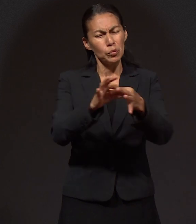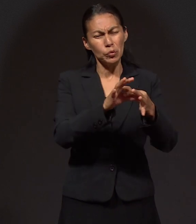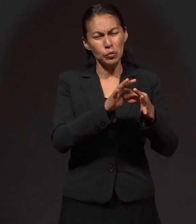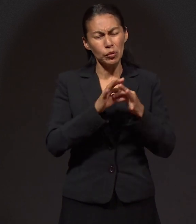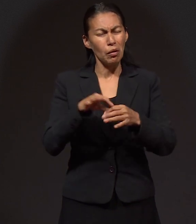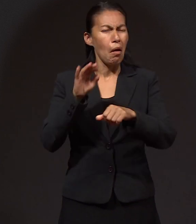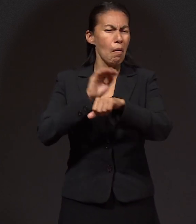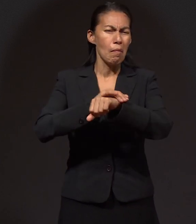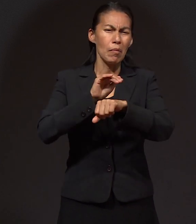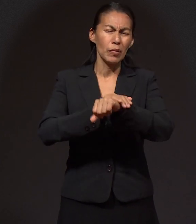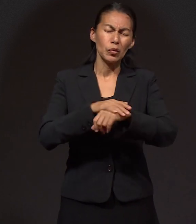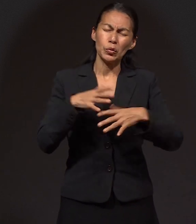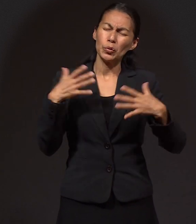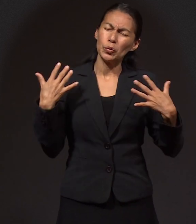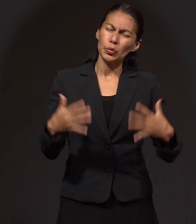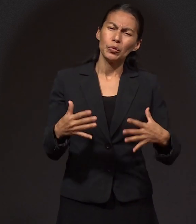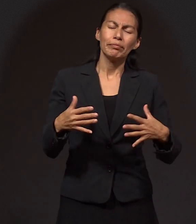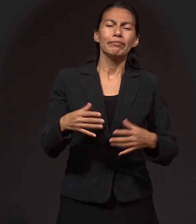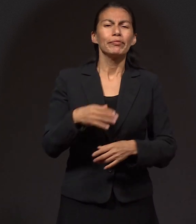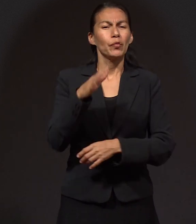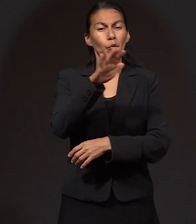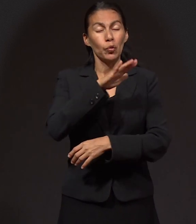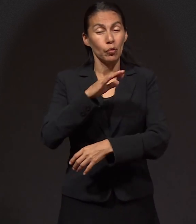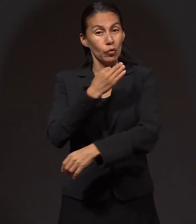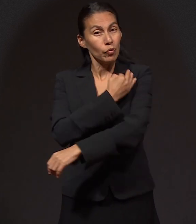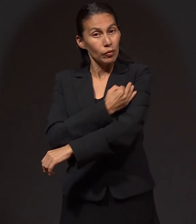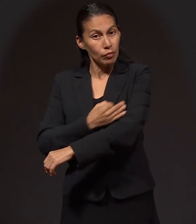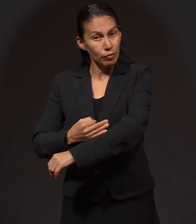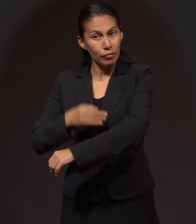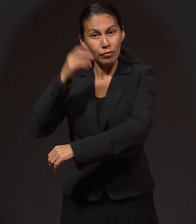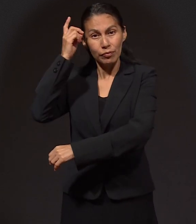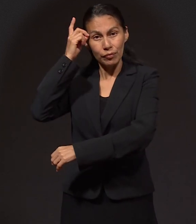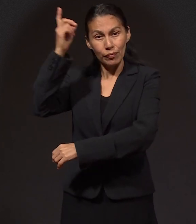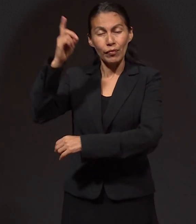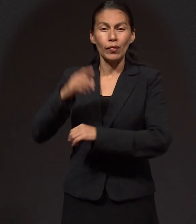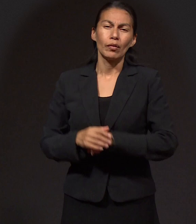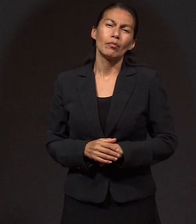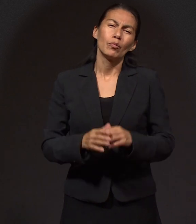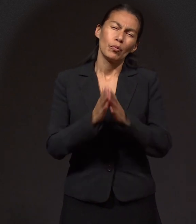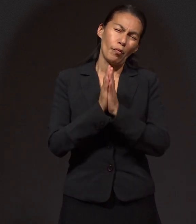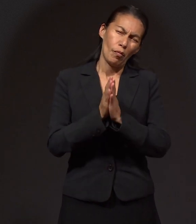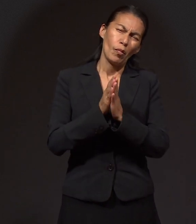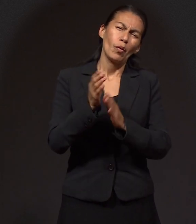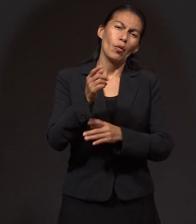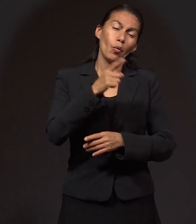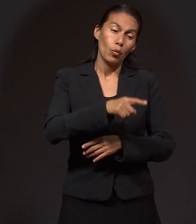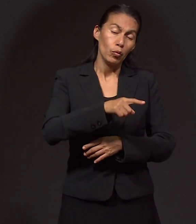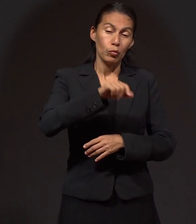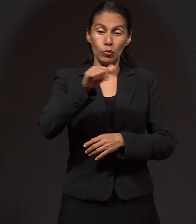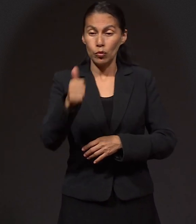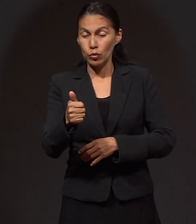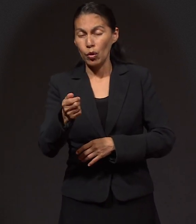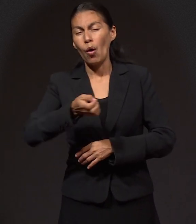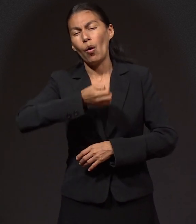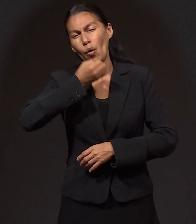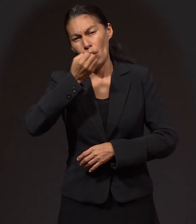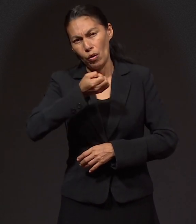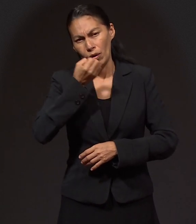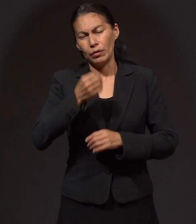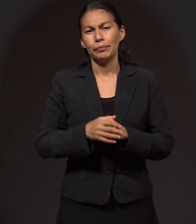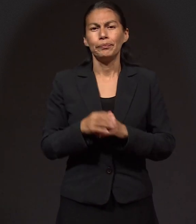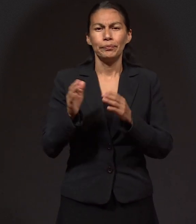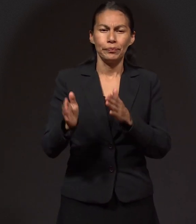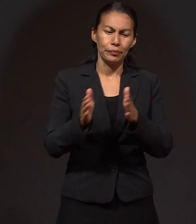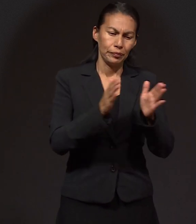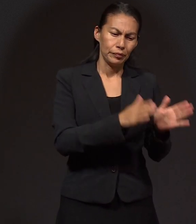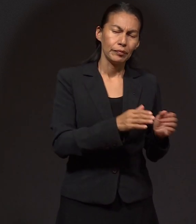pero juntos, como una gran red de amigos, de familia en Dios, oremos los unos por